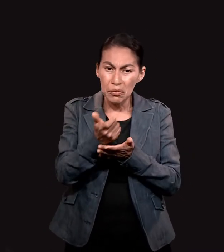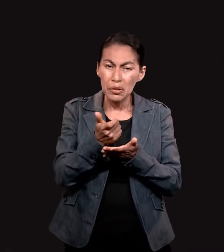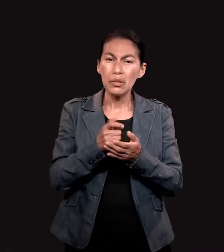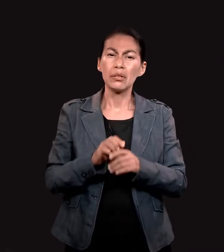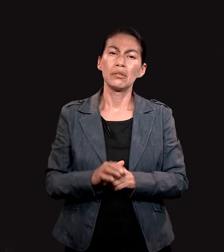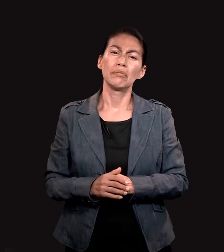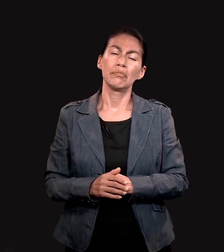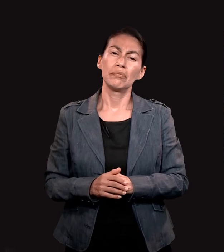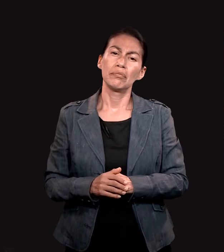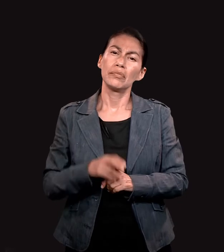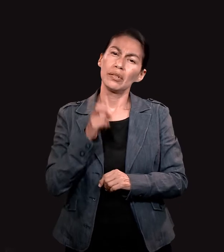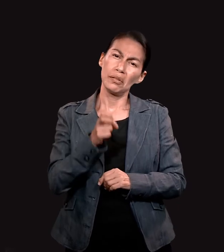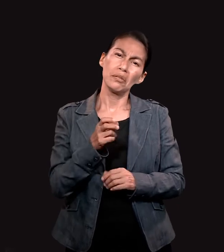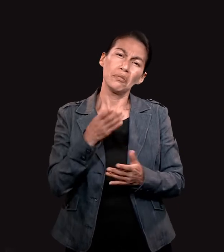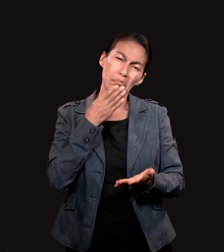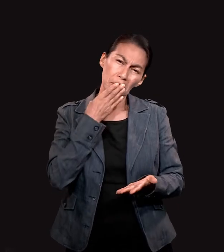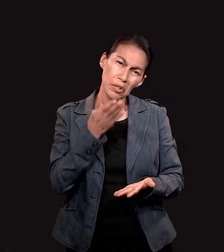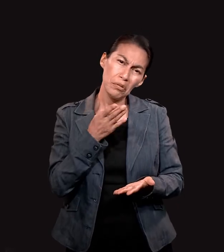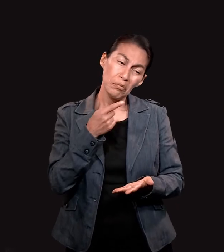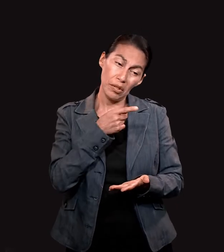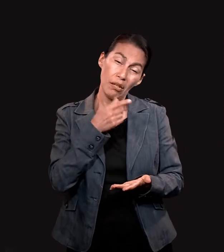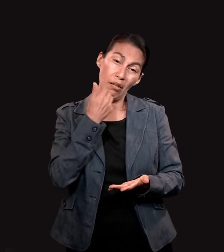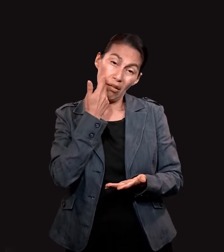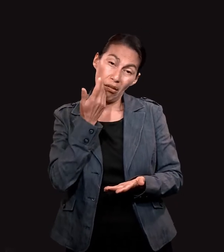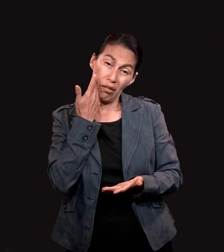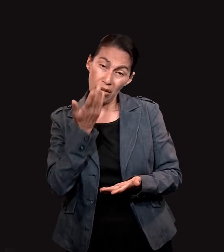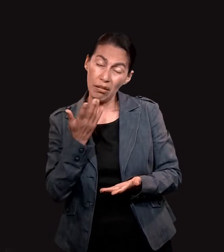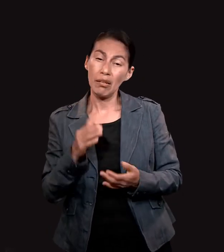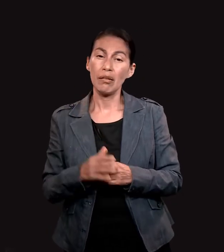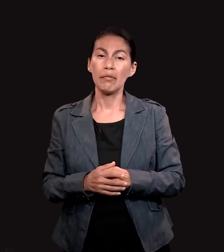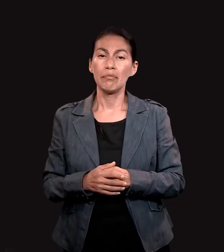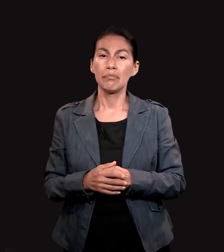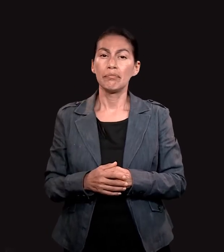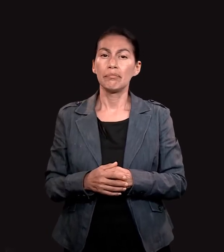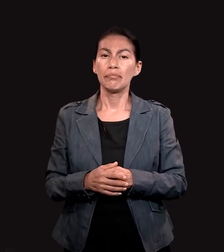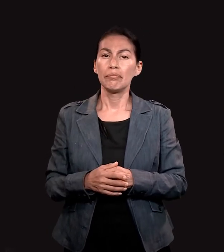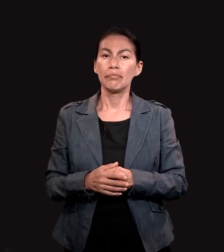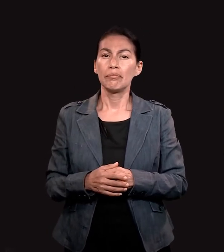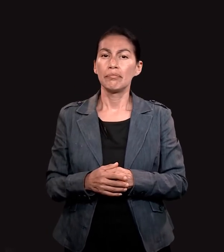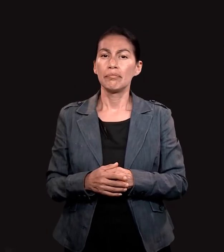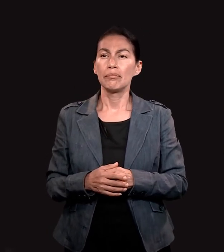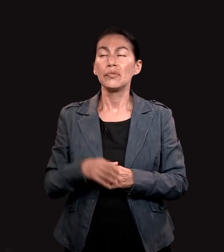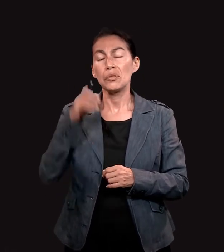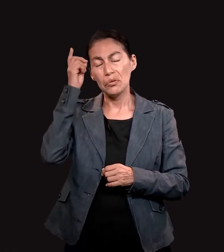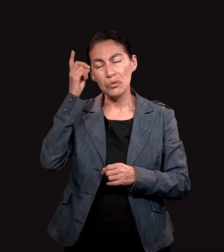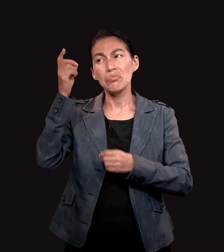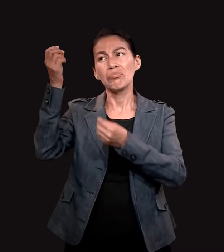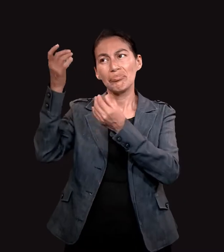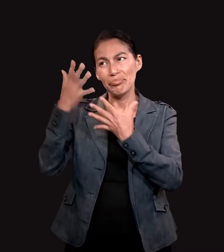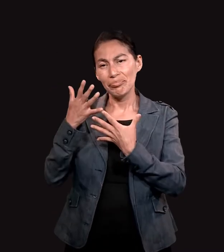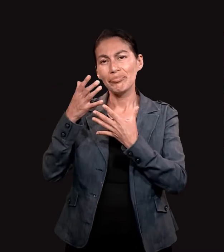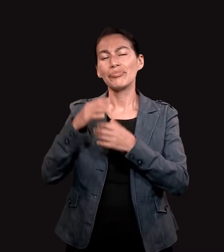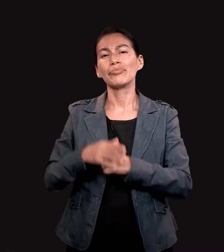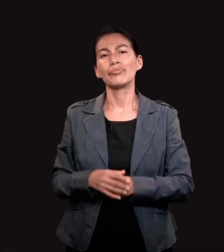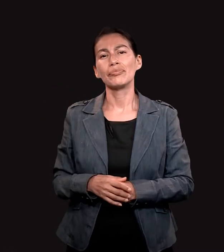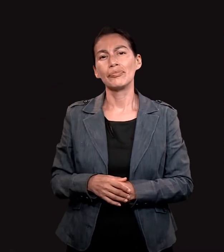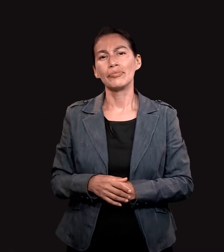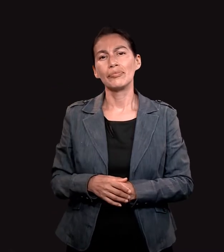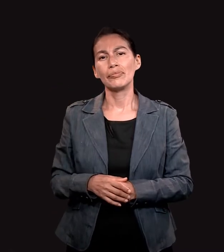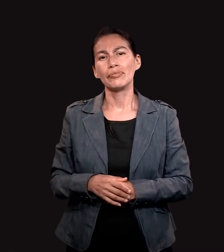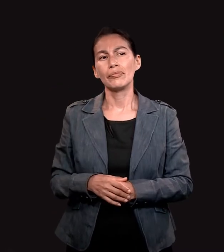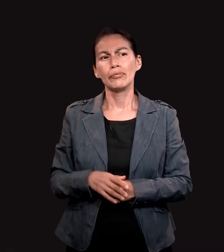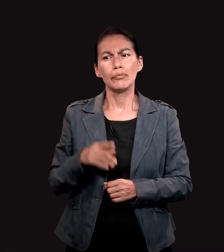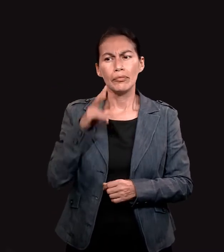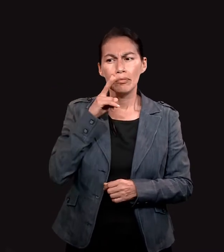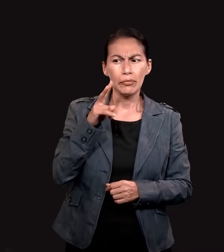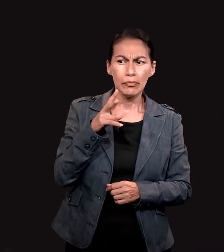un local comercial que pudiéramos pagarlo primeramente y que fuera el adecuado para las necesidades que ella traía en mente de su clínica. Y no